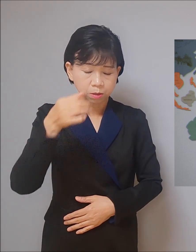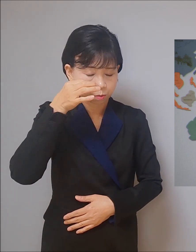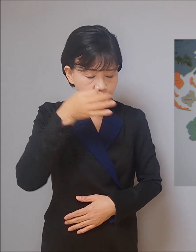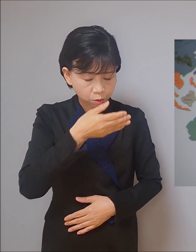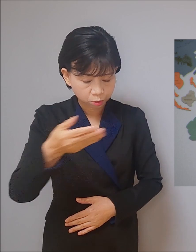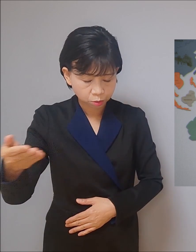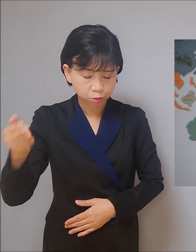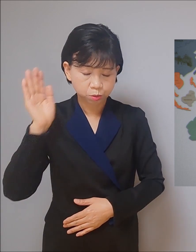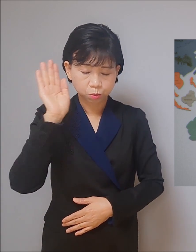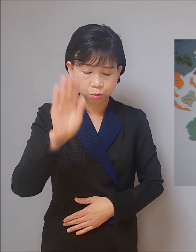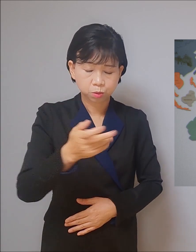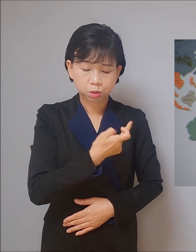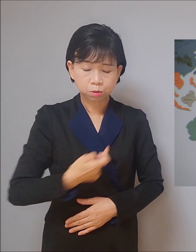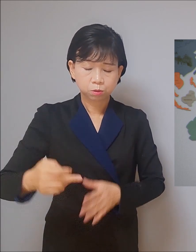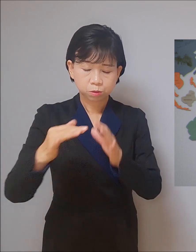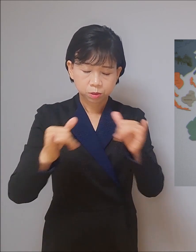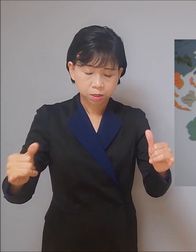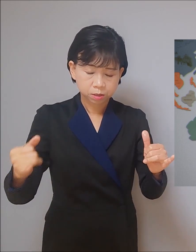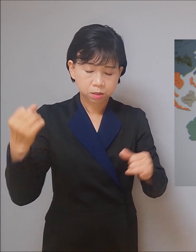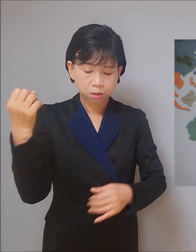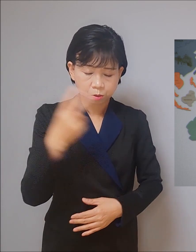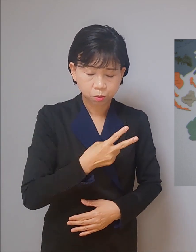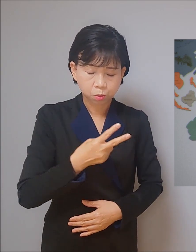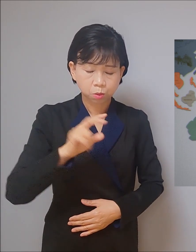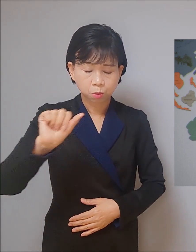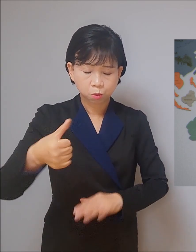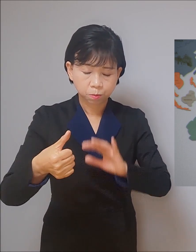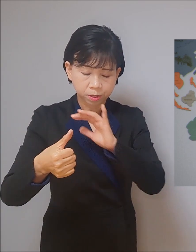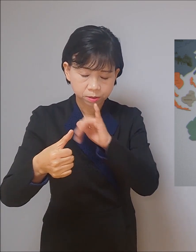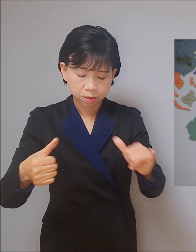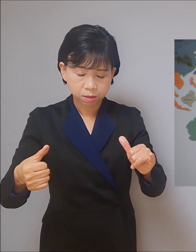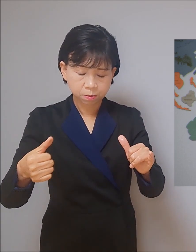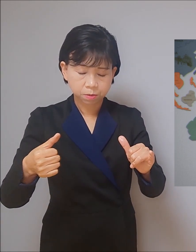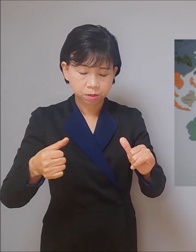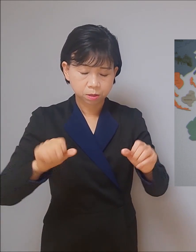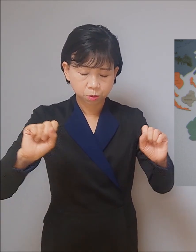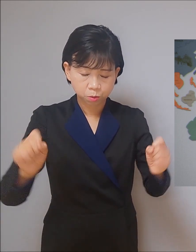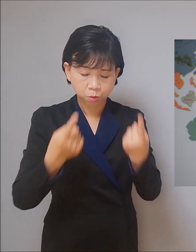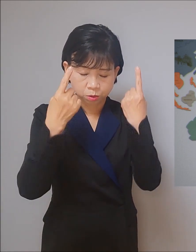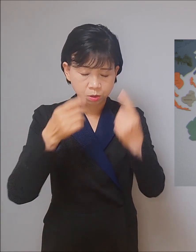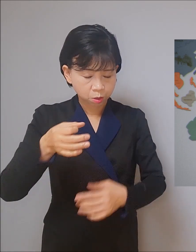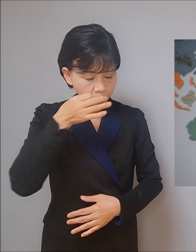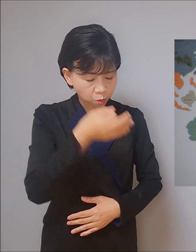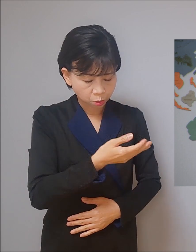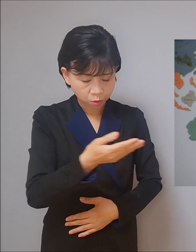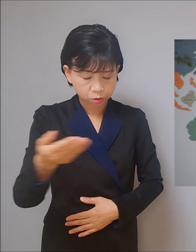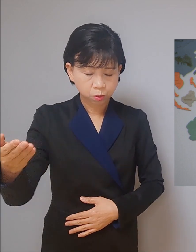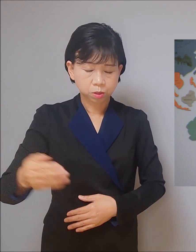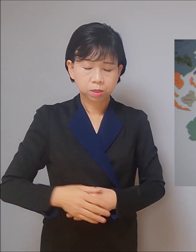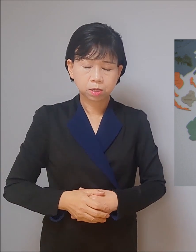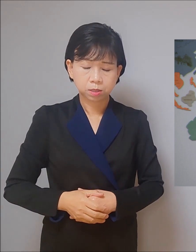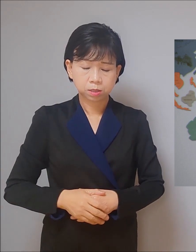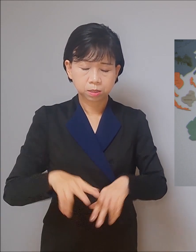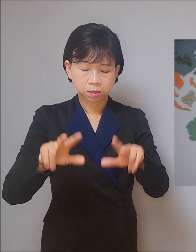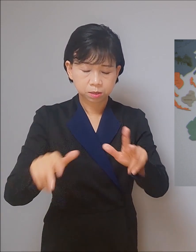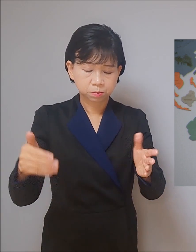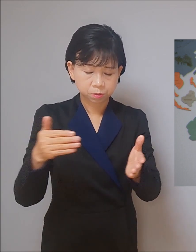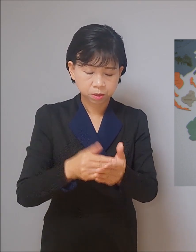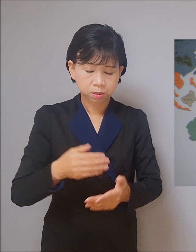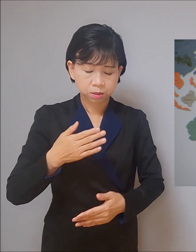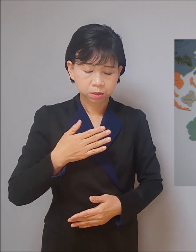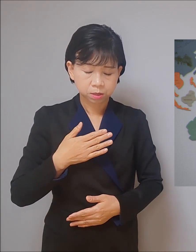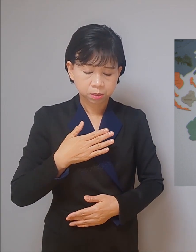후에 12 제자에게와 그 후에 500여 형제에게 일시에 보이셨나니 그 중에 지금까지